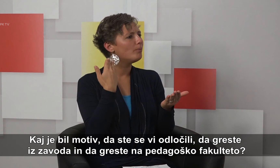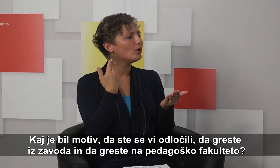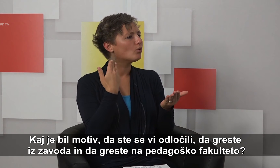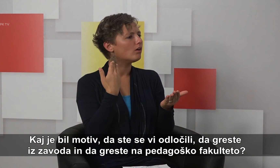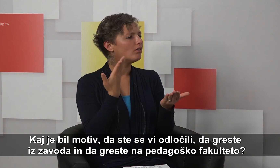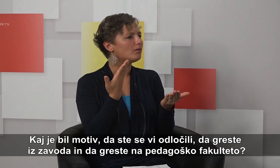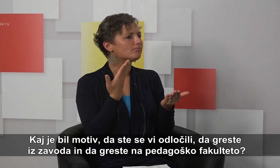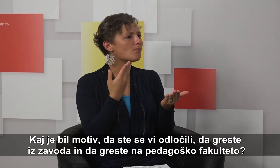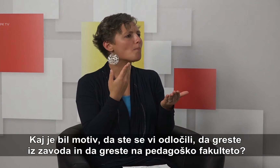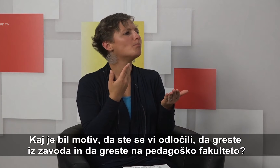meni lepo. In kaj je bil